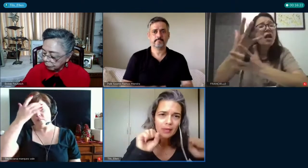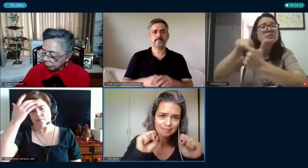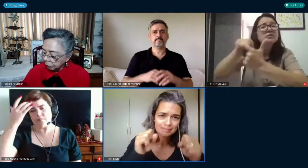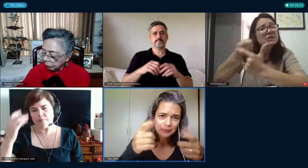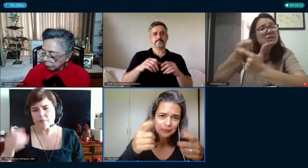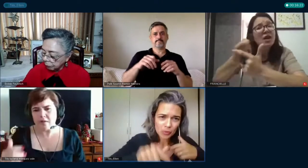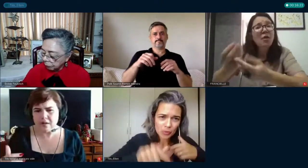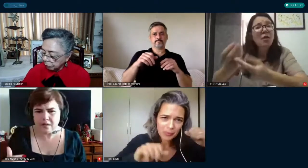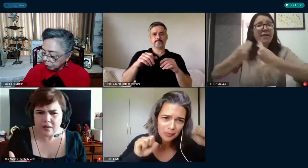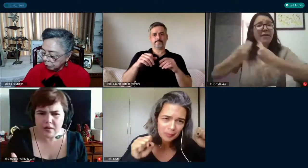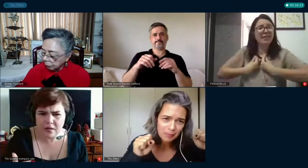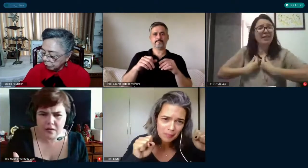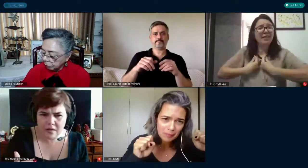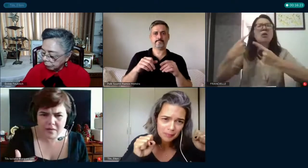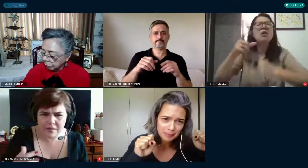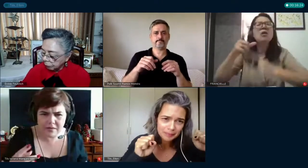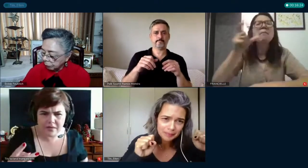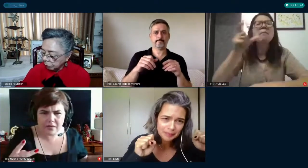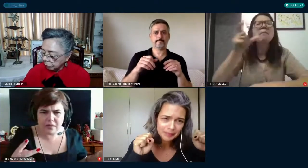Desculpa.